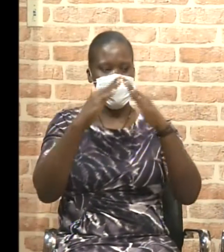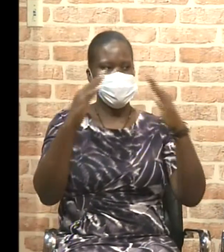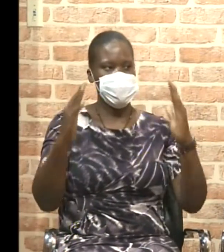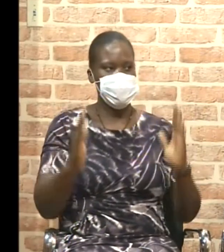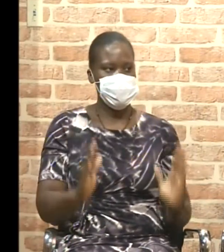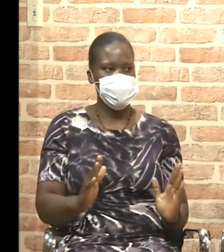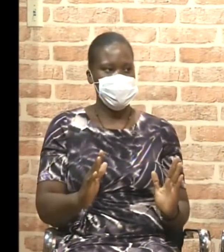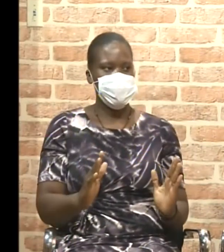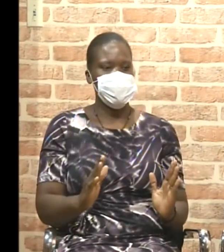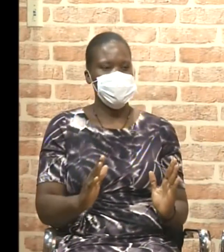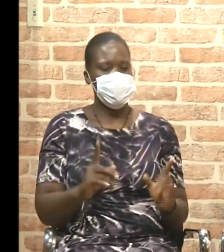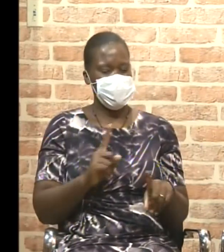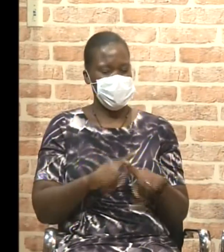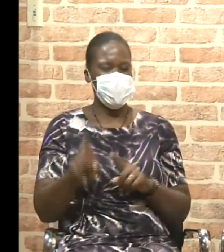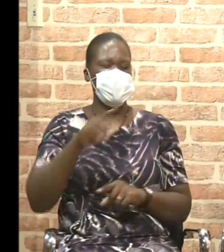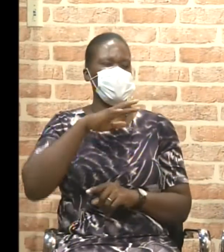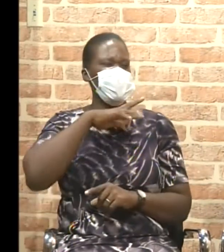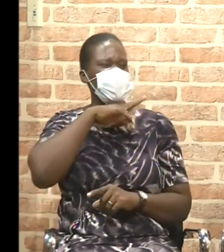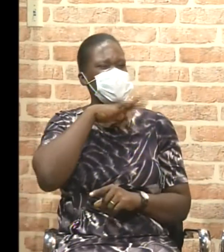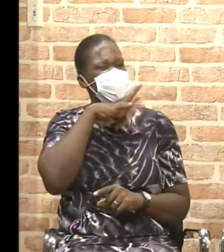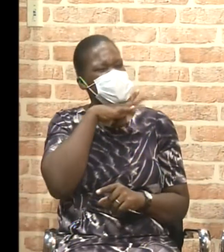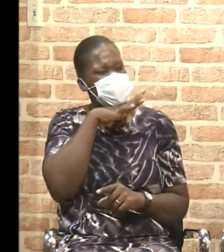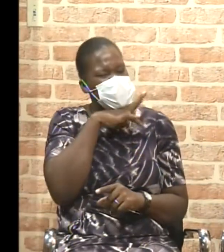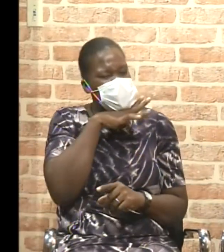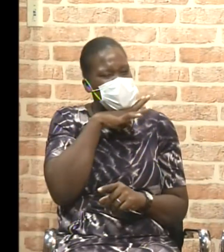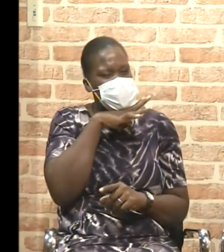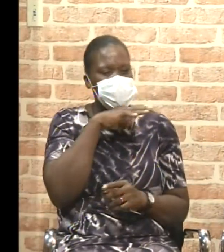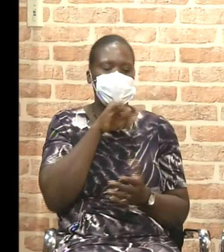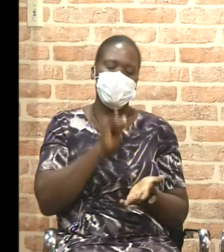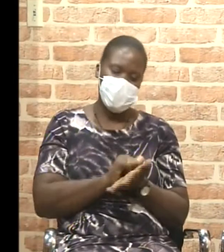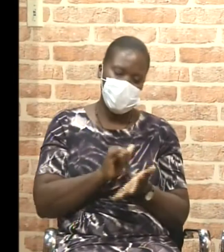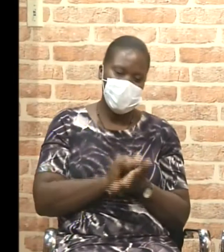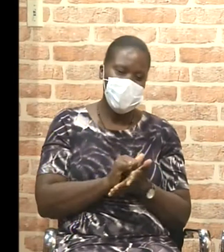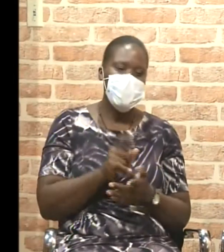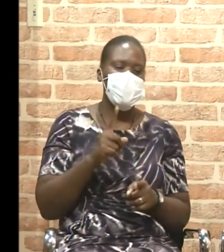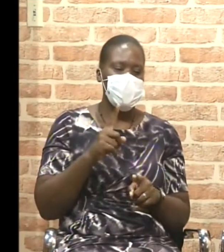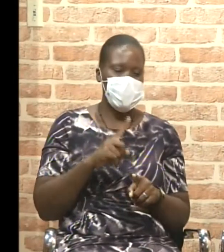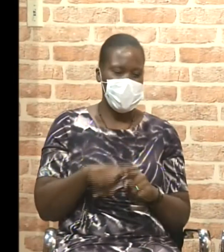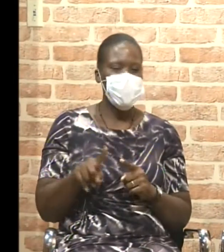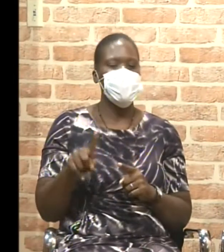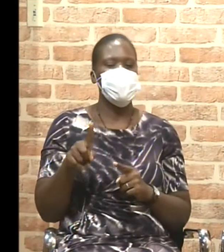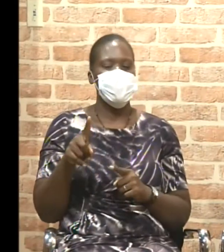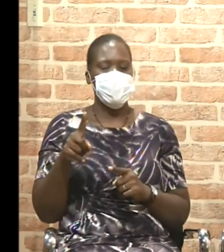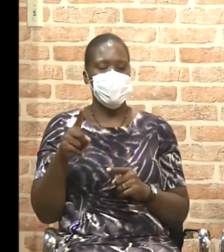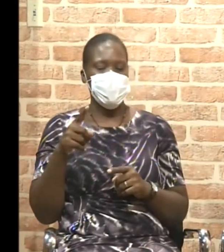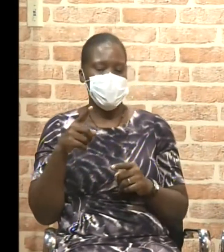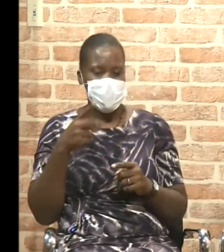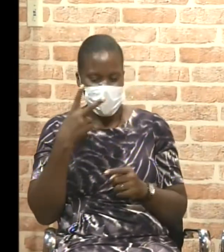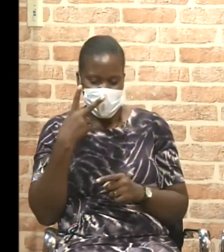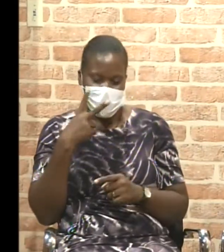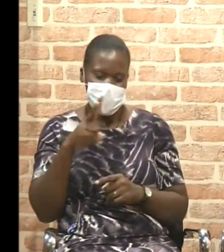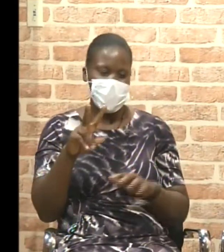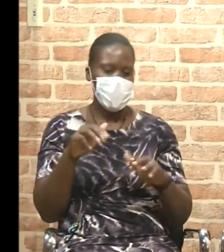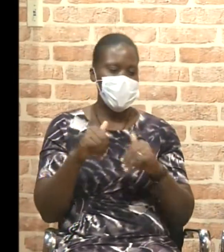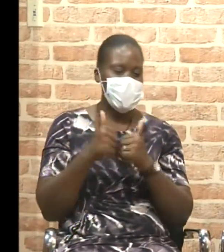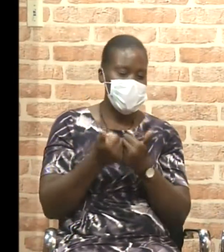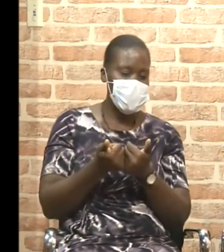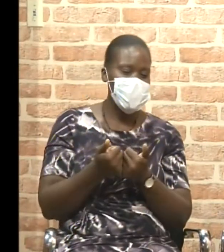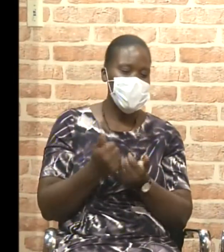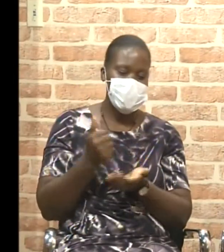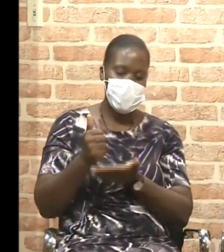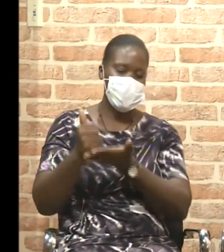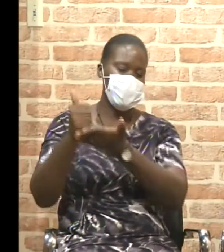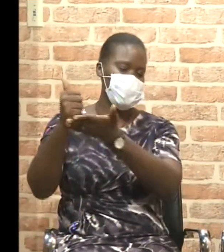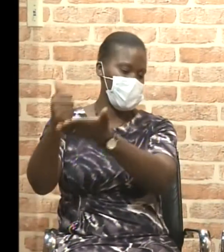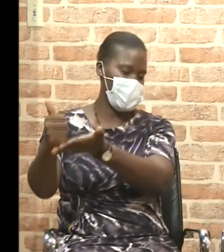était sale doit battre. C'est ça. Mais maintenant depuis l'heure nous a fait de démarches pour nous voir comment que nous capable venir en appui à mon